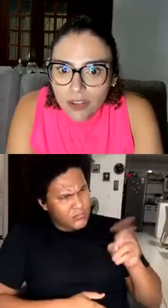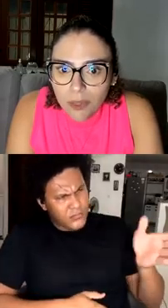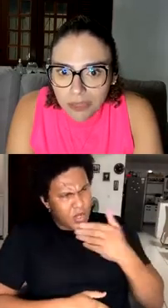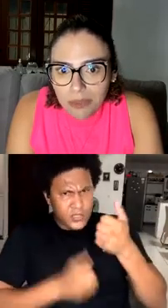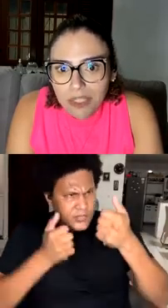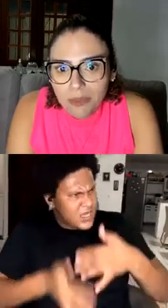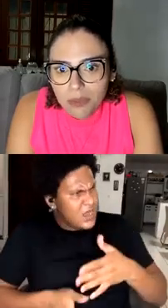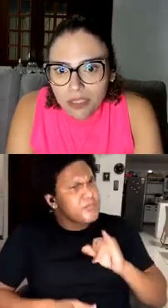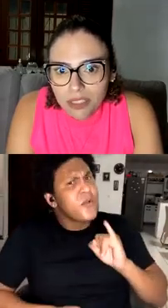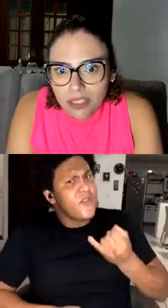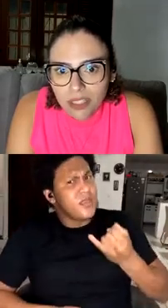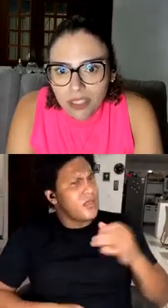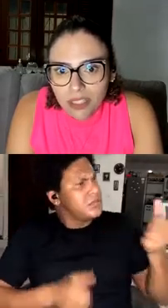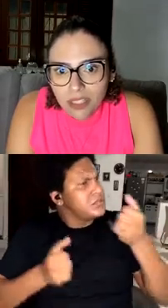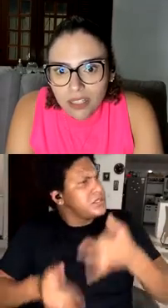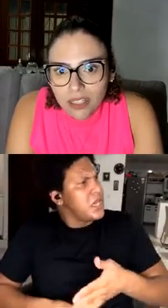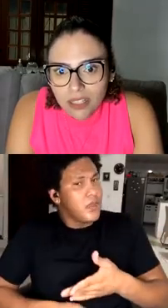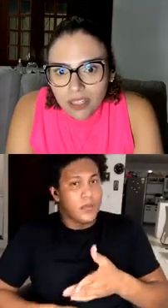E eu perguntei para minha esposa.